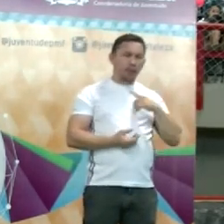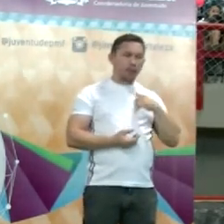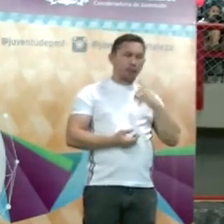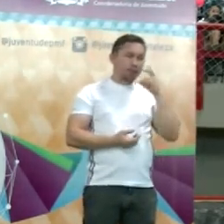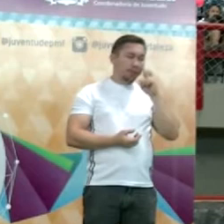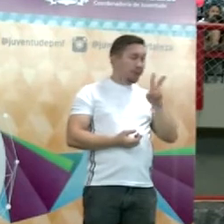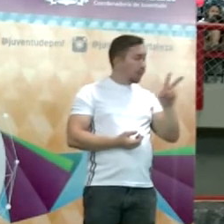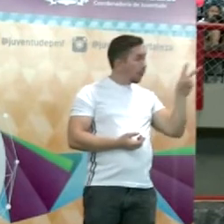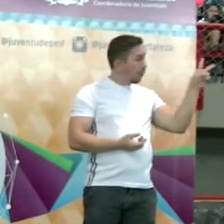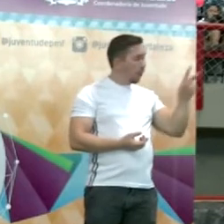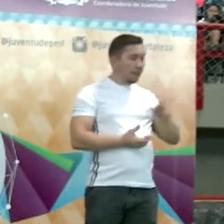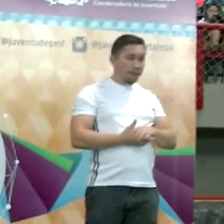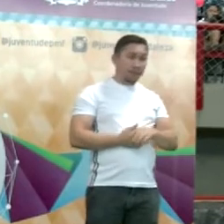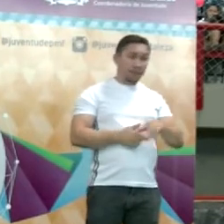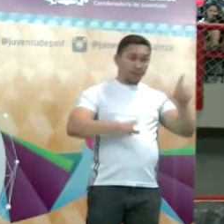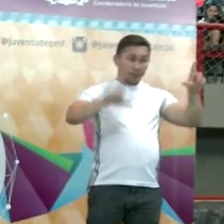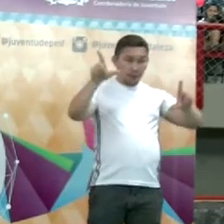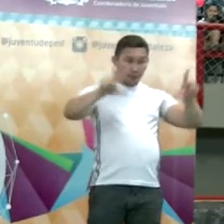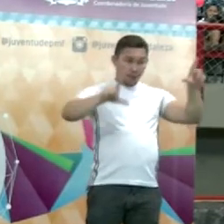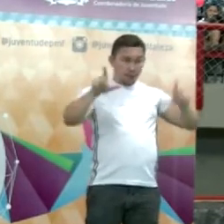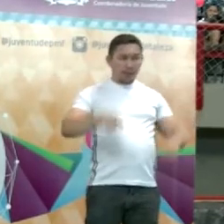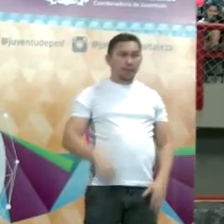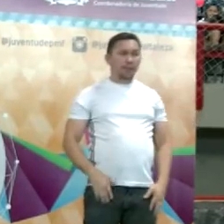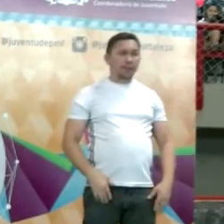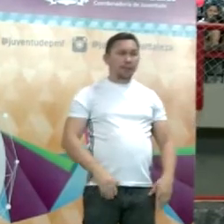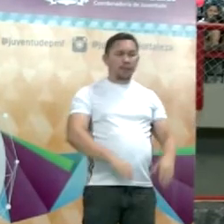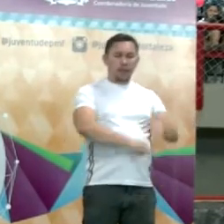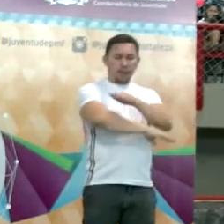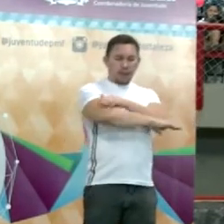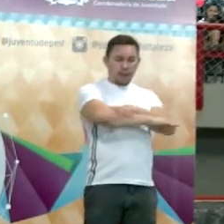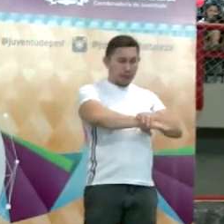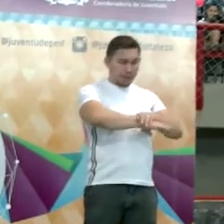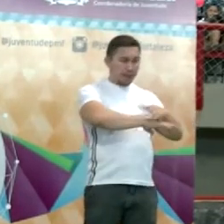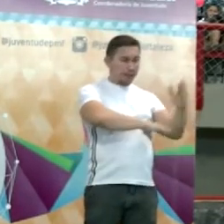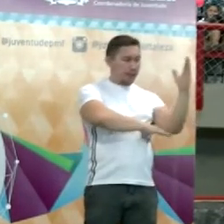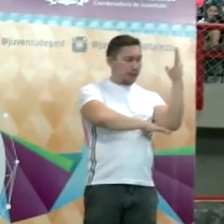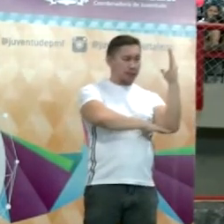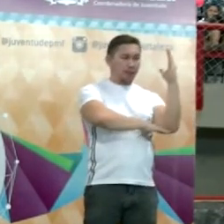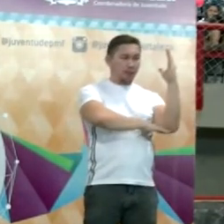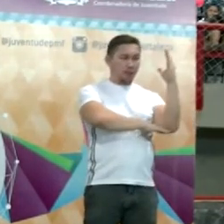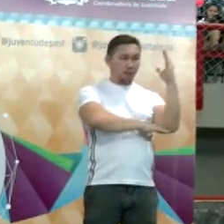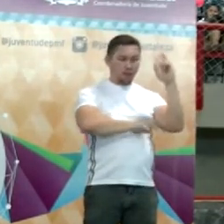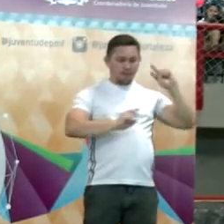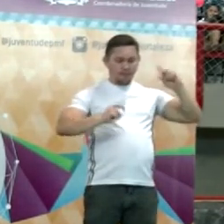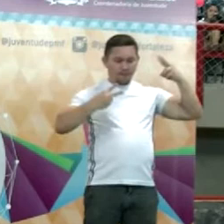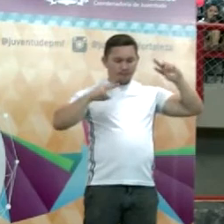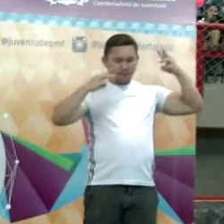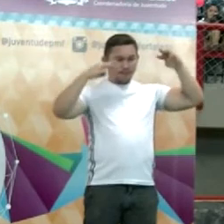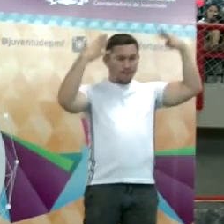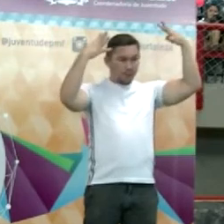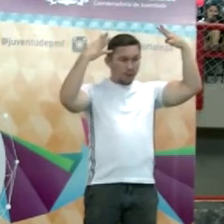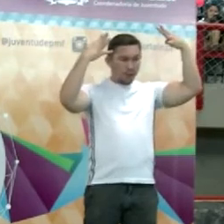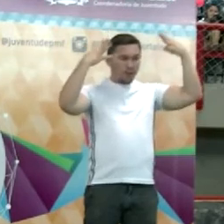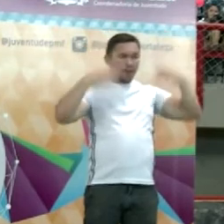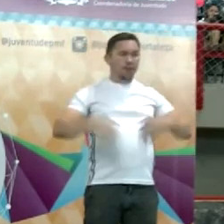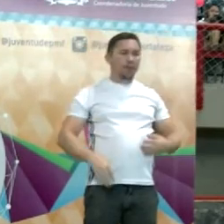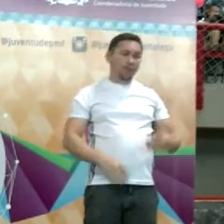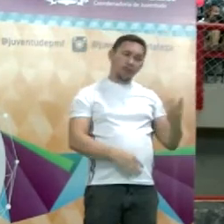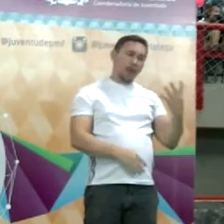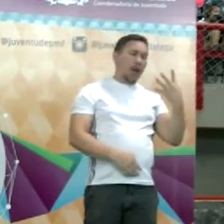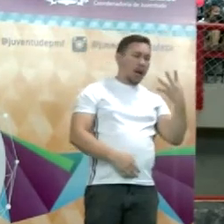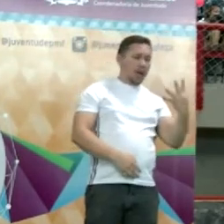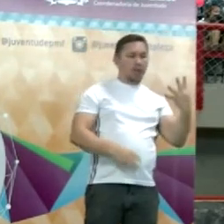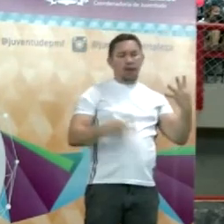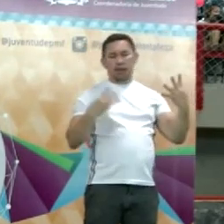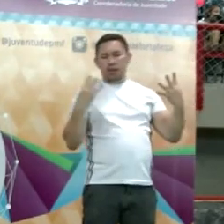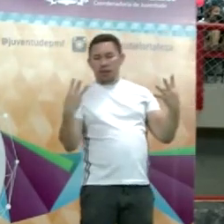tela da televisão. Na tela da televisão, a base e a altura são proporcionais a 4 e a 3, não é